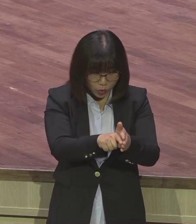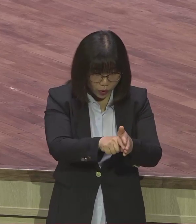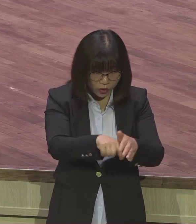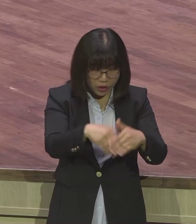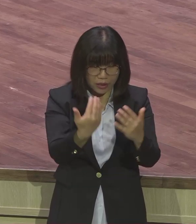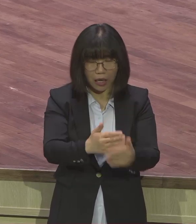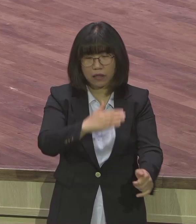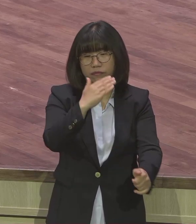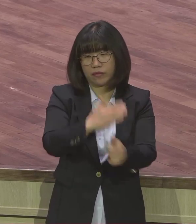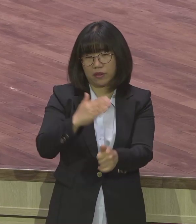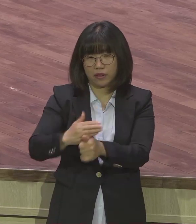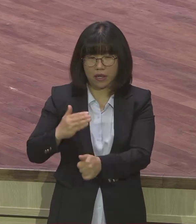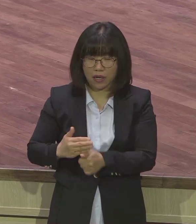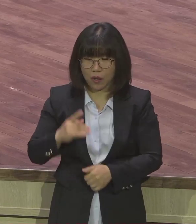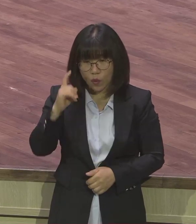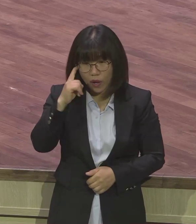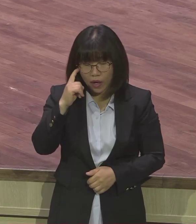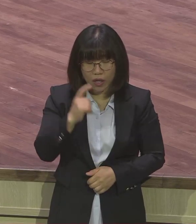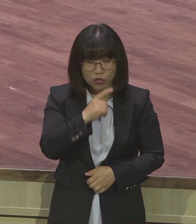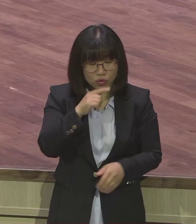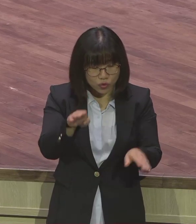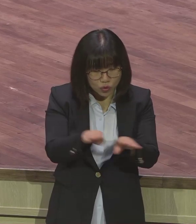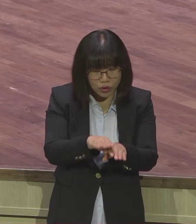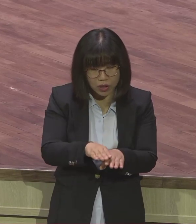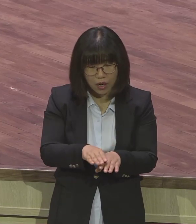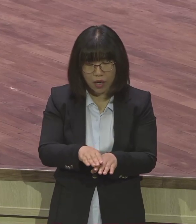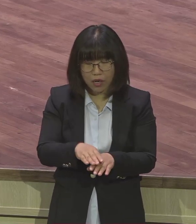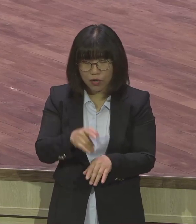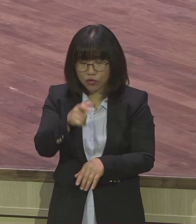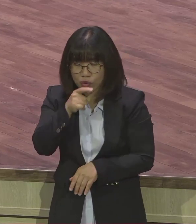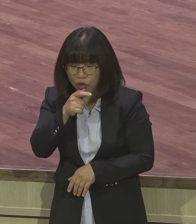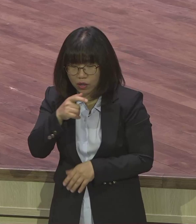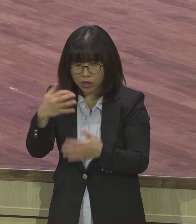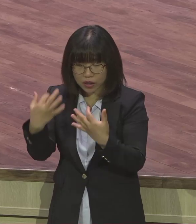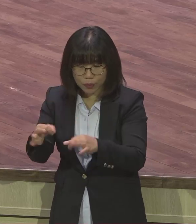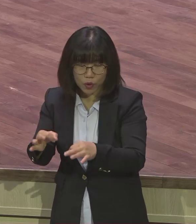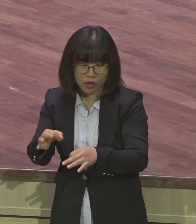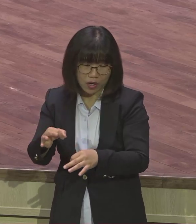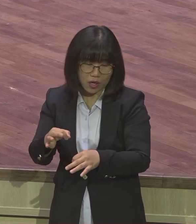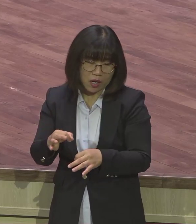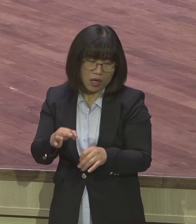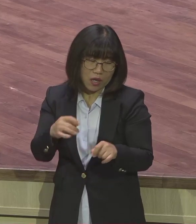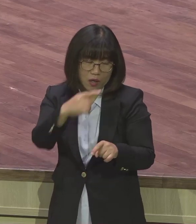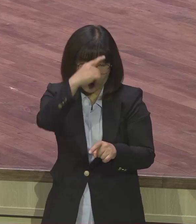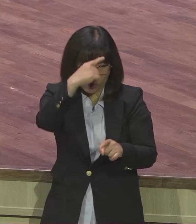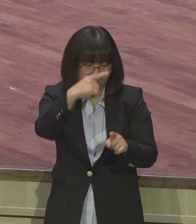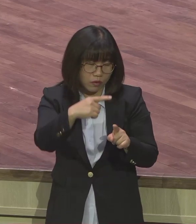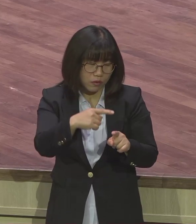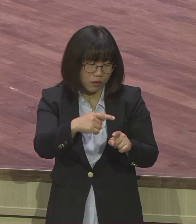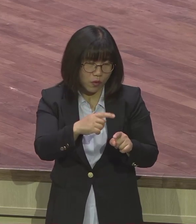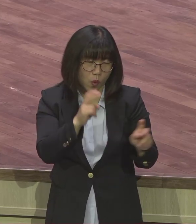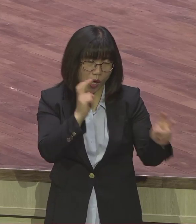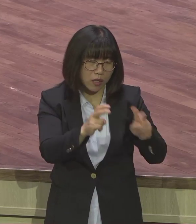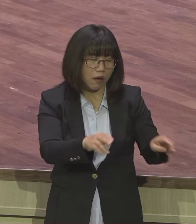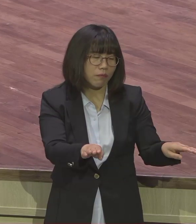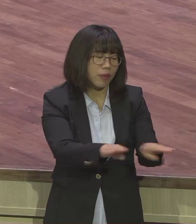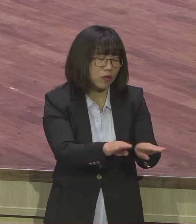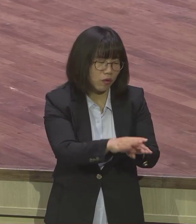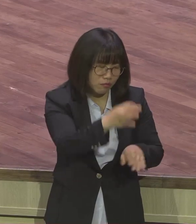간다, 금요일날 철학 간다, 주일날 교회 간다. 교회 이거 뭐 회사 도움이 안 돼. 제일 먼저 잘린 기독교인들이.